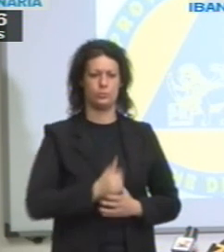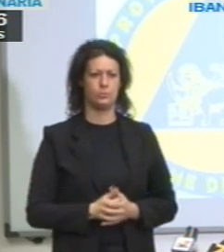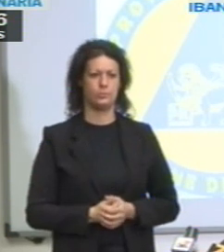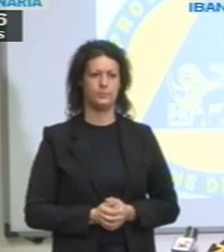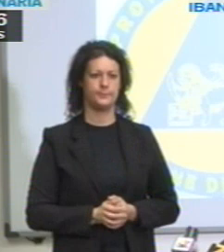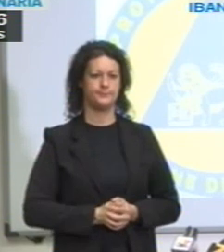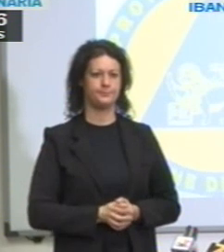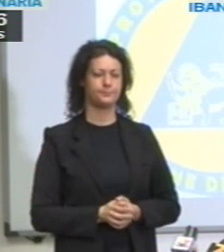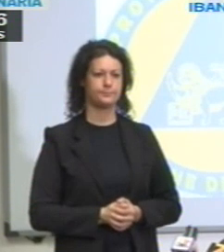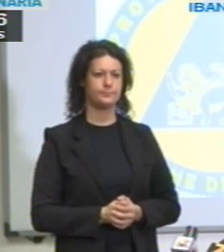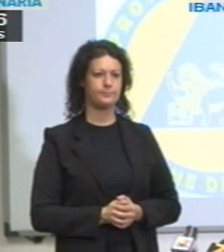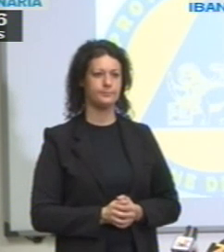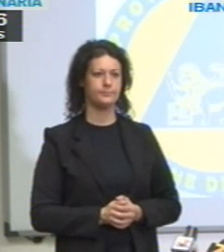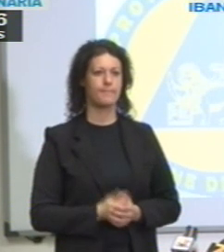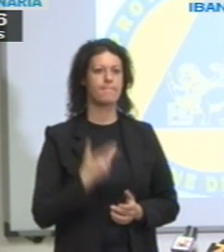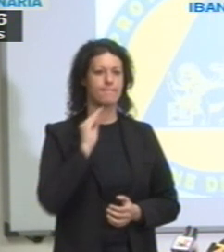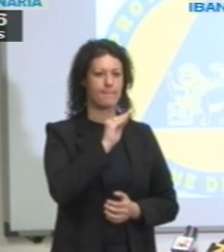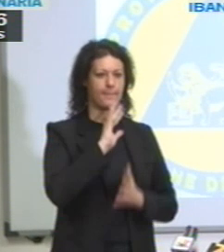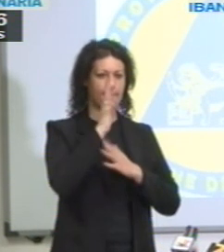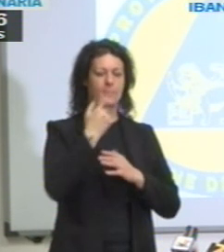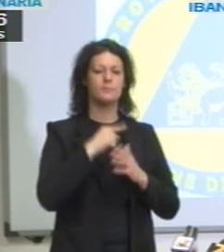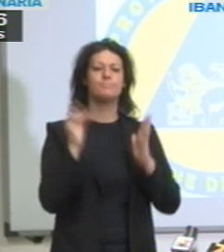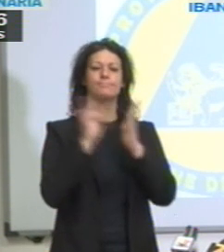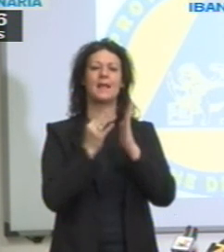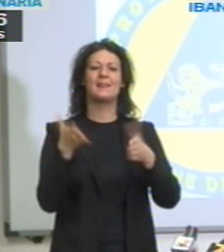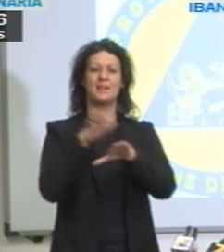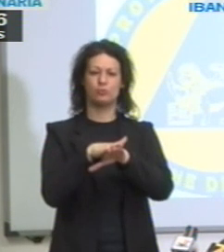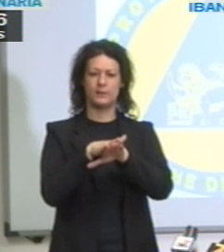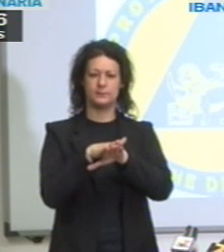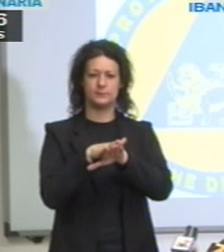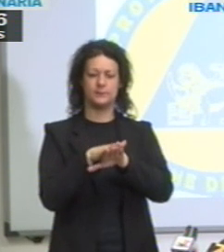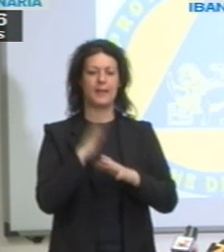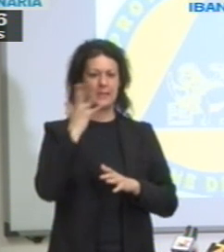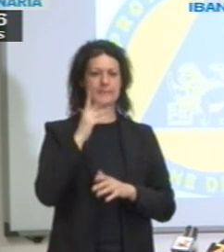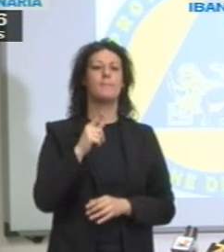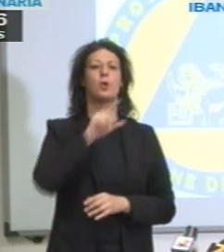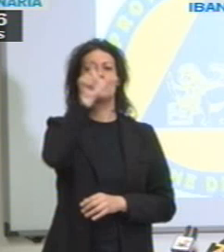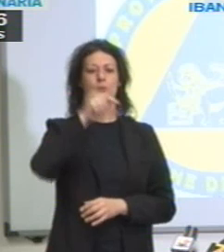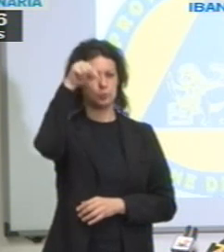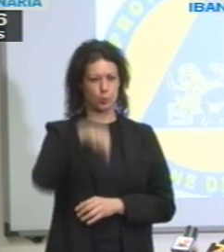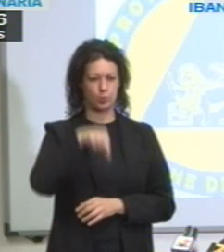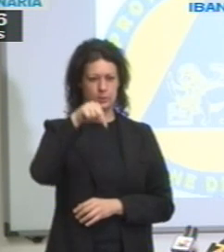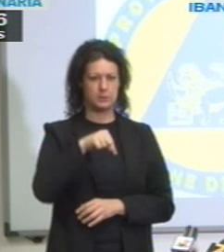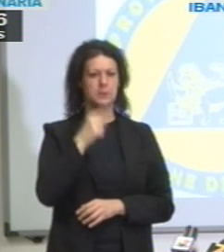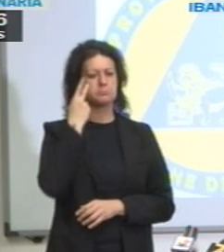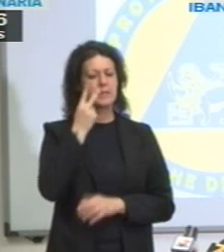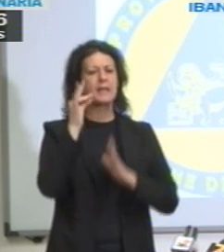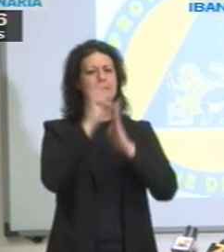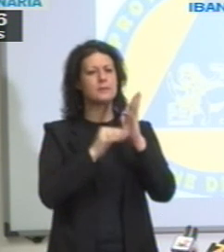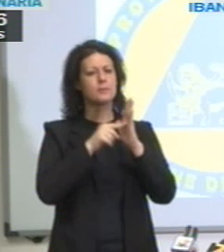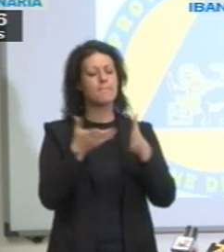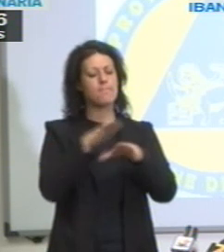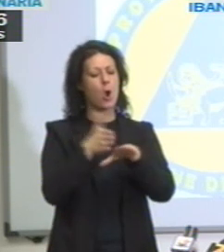viene considerato importante è quello di decessima, lo mettiamo, che le regioni del sud ad esempio hanno tassi di mortalità estremamente bassi, e questo